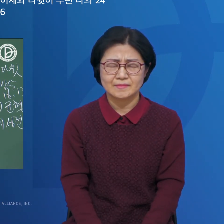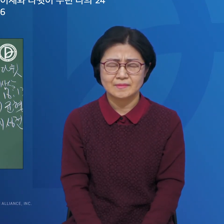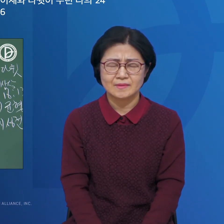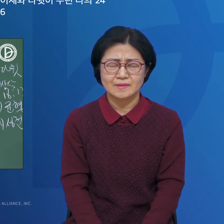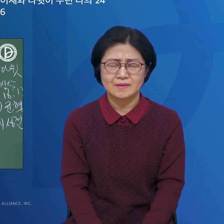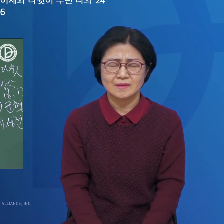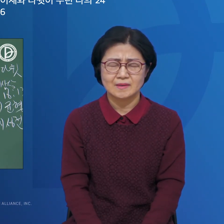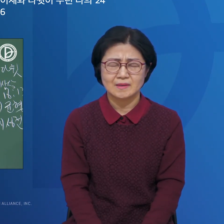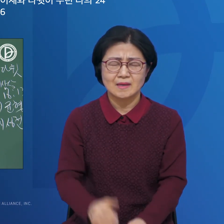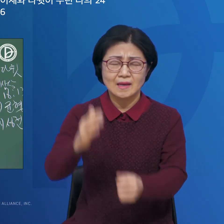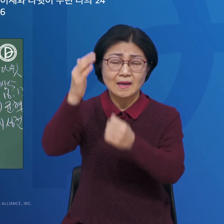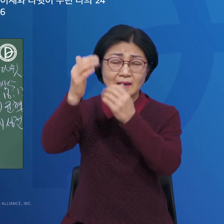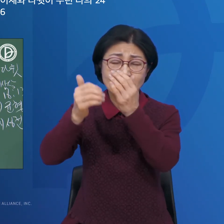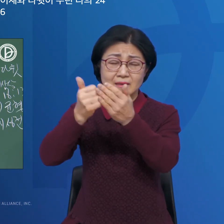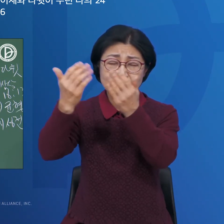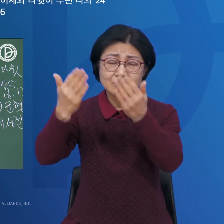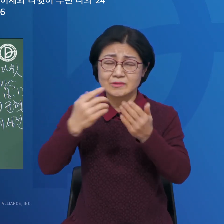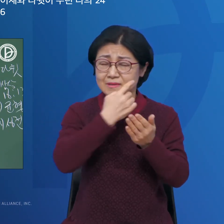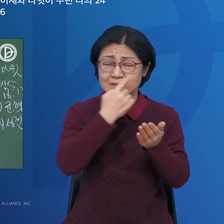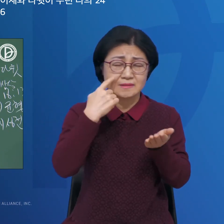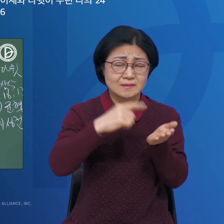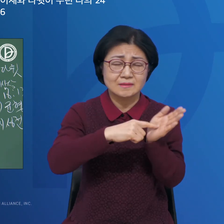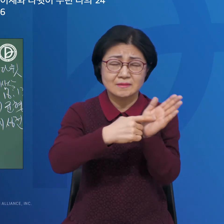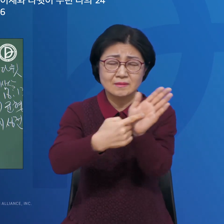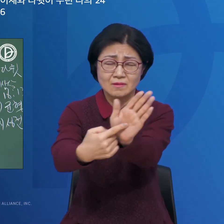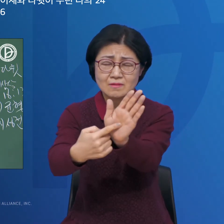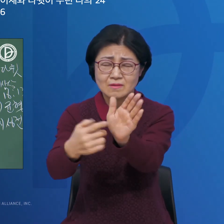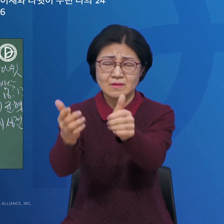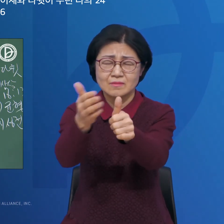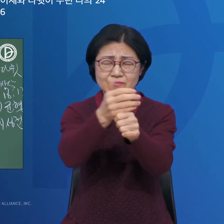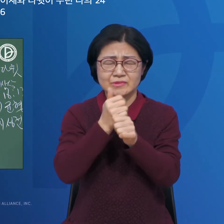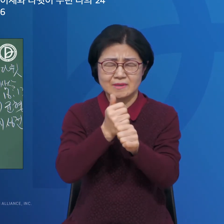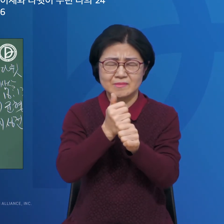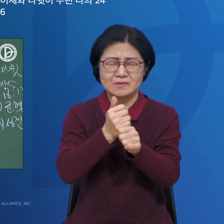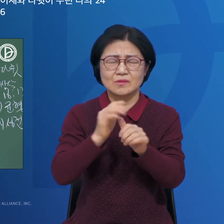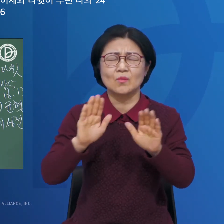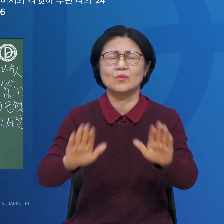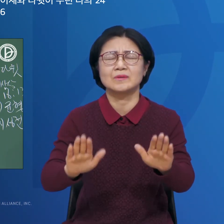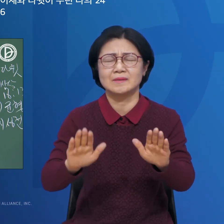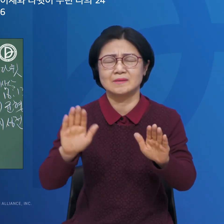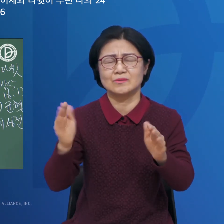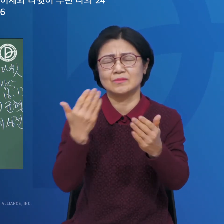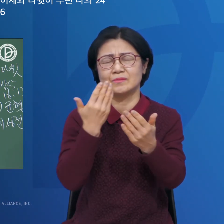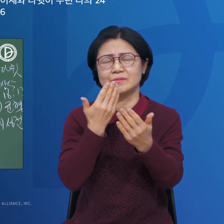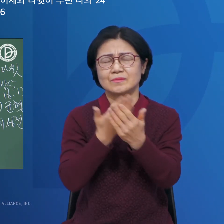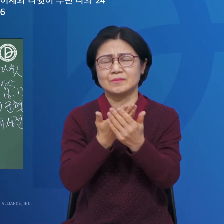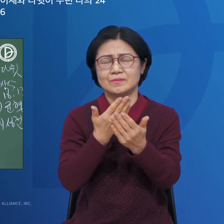증거를 붙잡는 오늘이 되게 해 And 주옵소서. may today be the day that we hold on to these